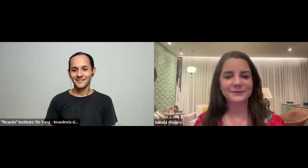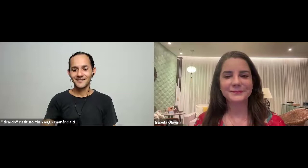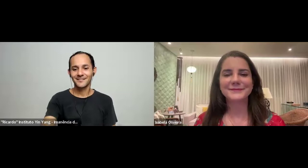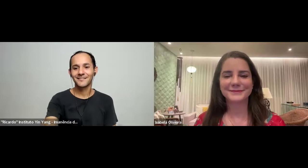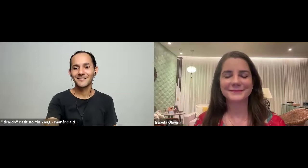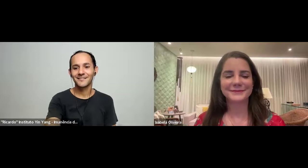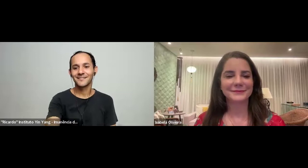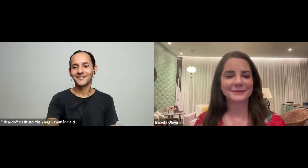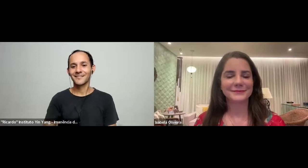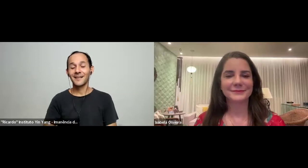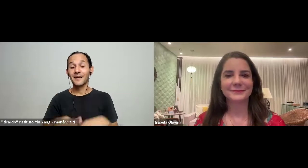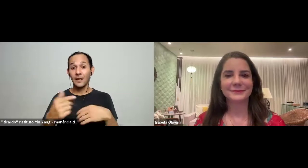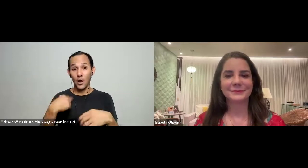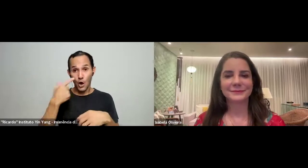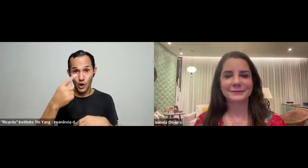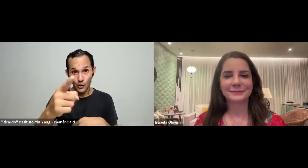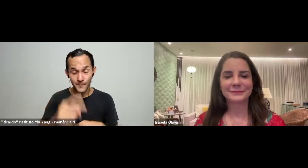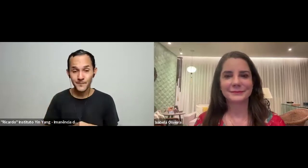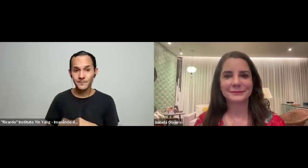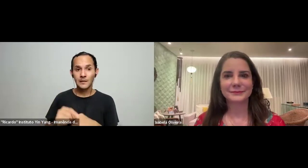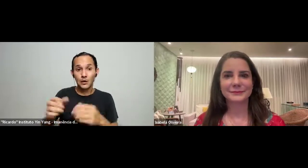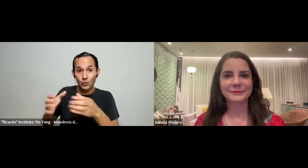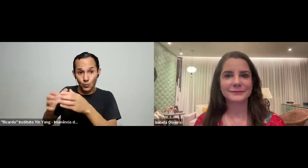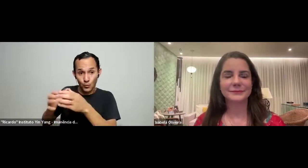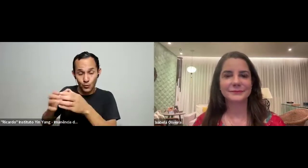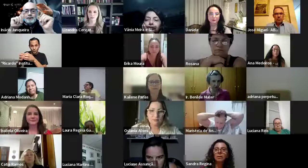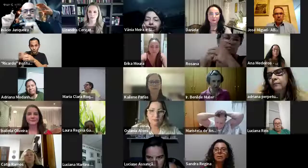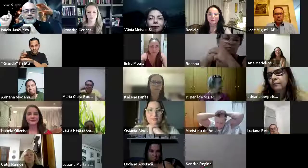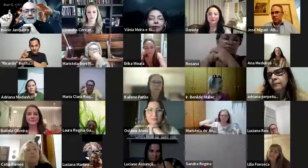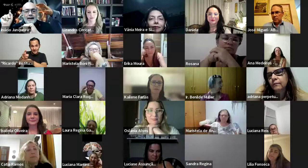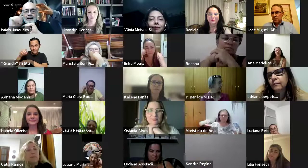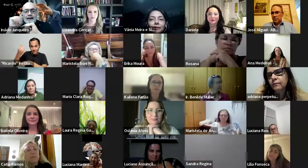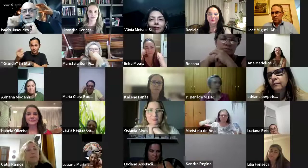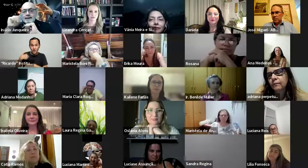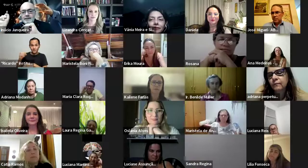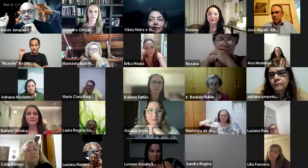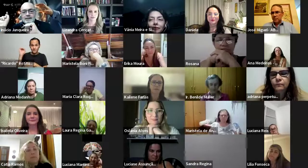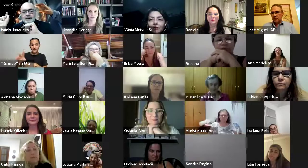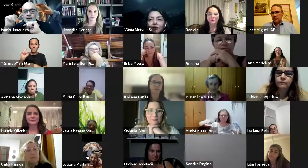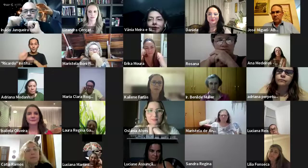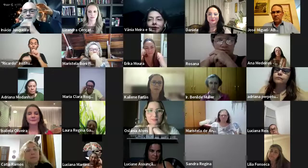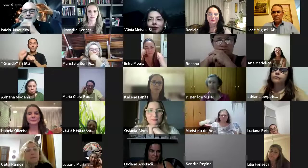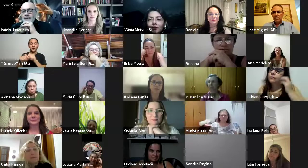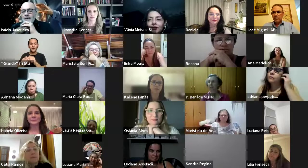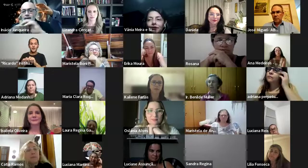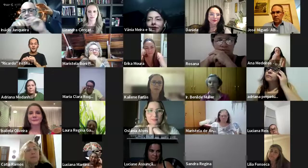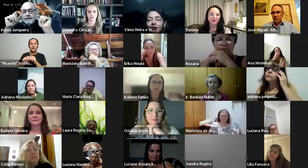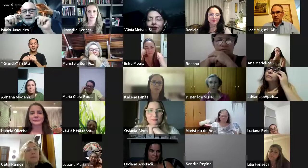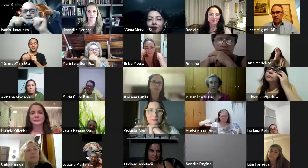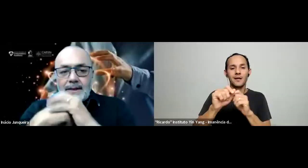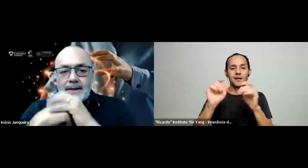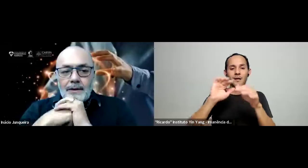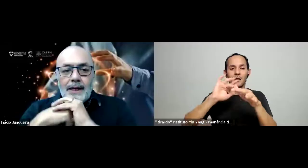Obrigado, Isabela. Ó, eu vou fazer o seguinte, lá no grupo de WhatsApp, depois eu vou mandar as redes sociais de todos que estão